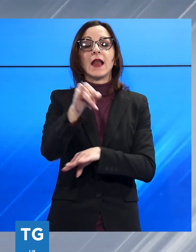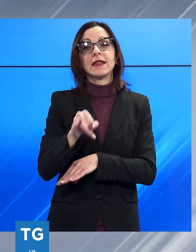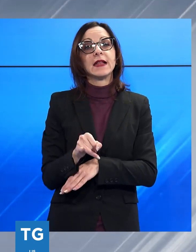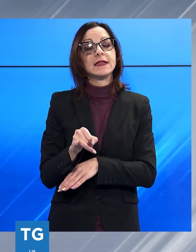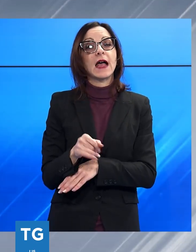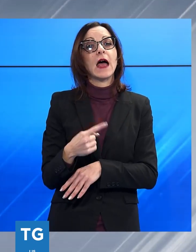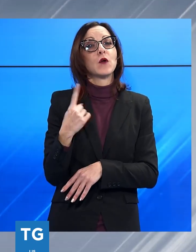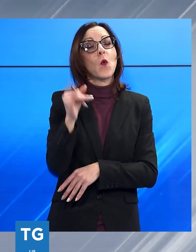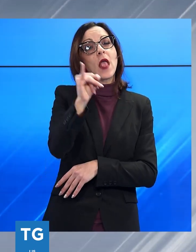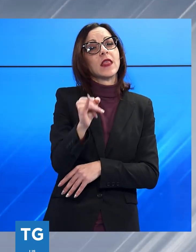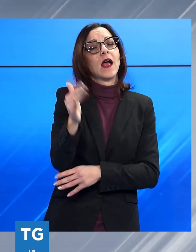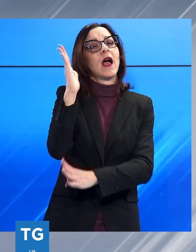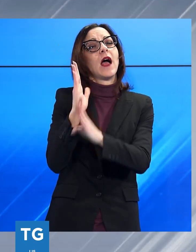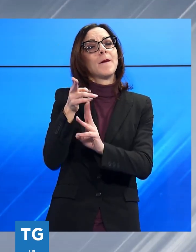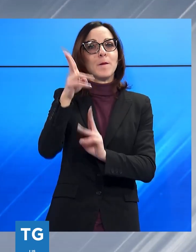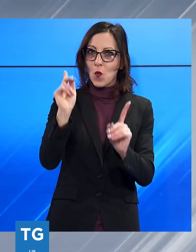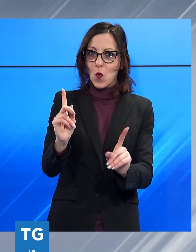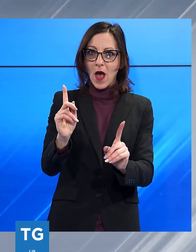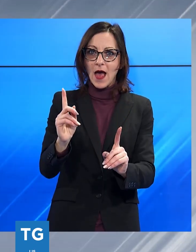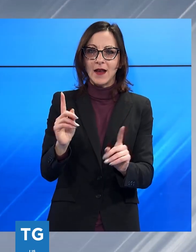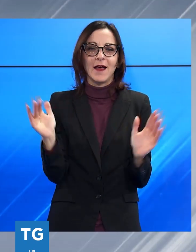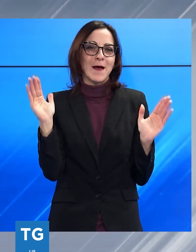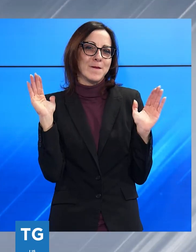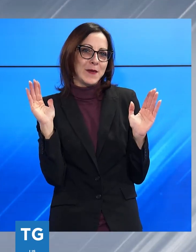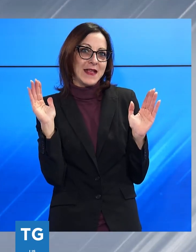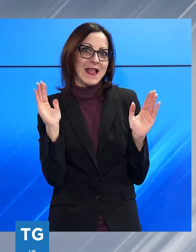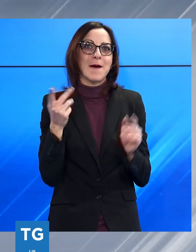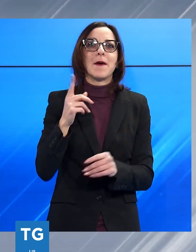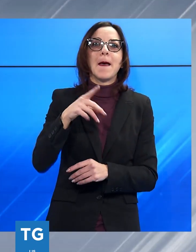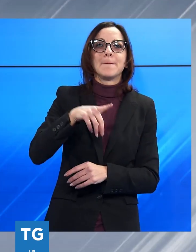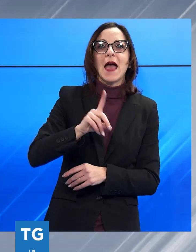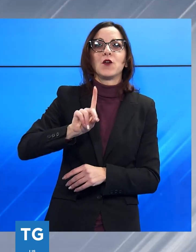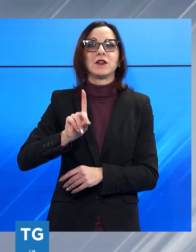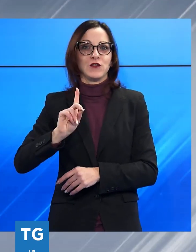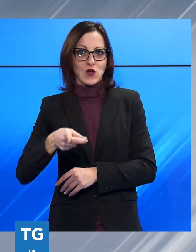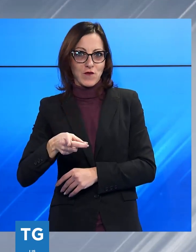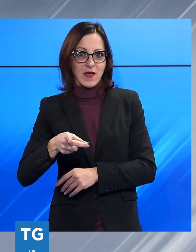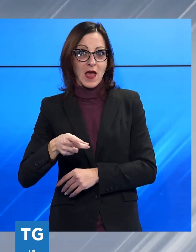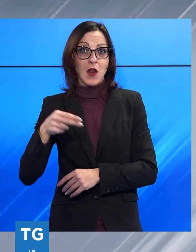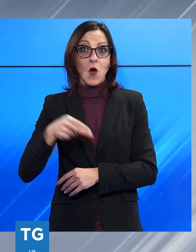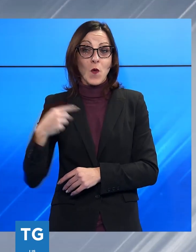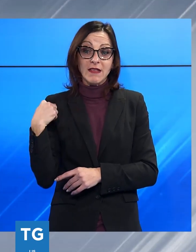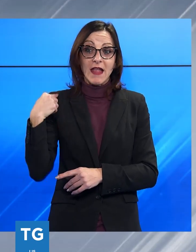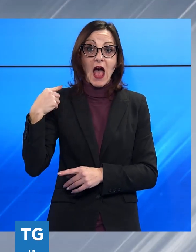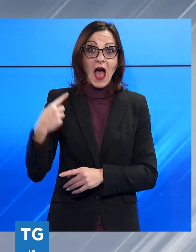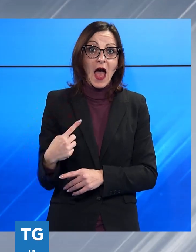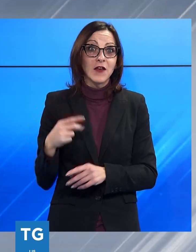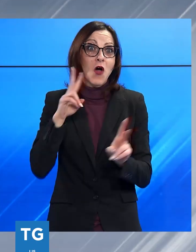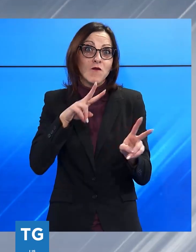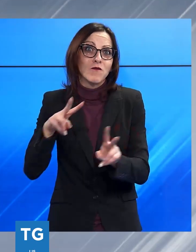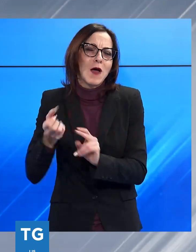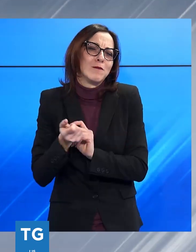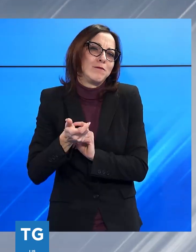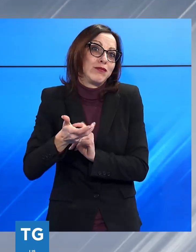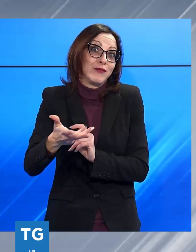delle tradizioni più antiche quelle del preset di Piano di Gioviano anche quest'anno tantissimi visitatori ogni